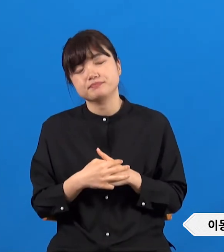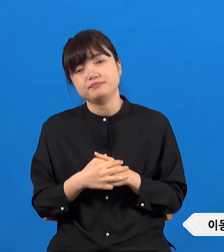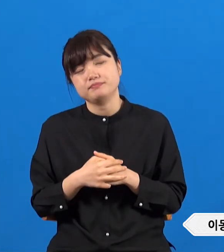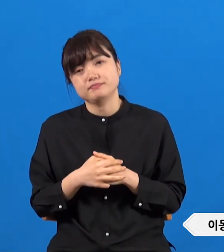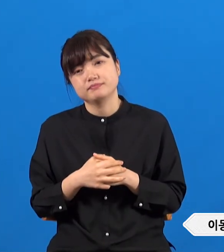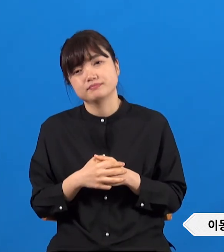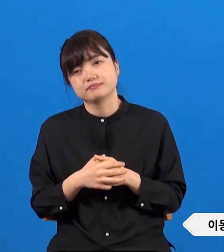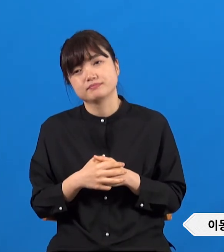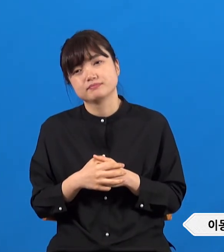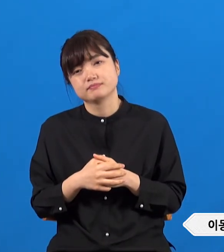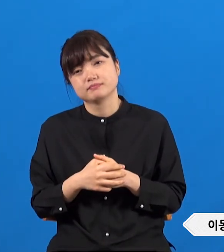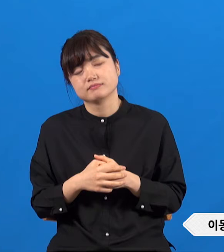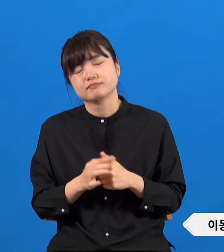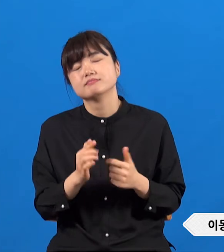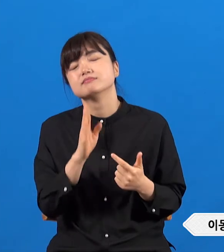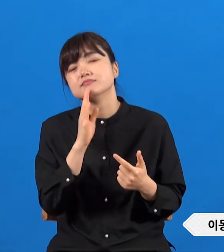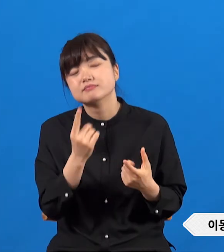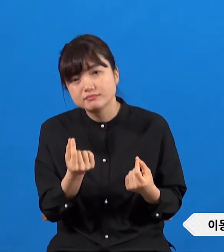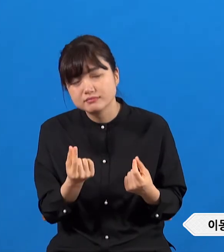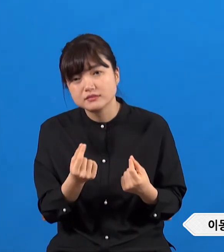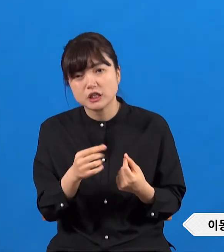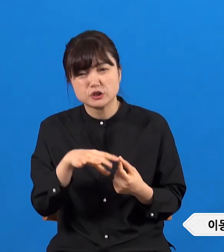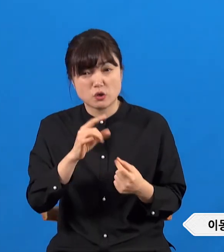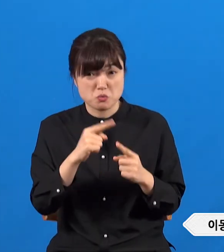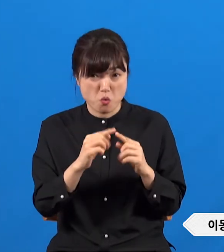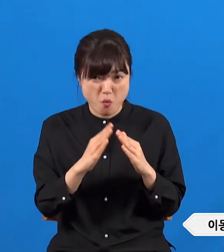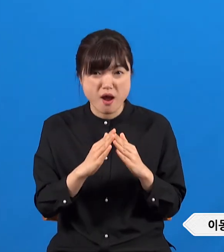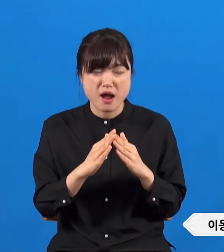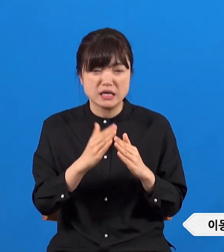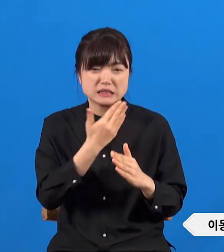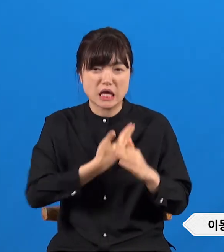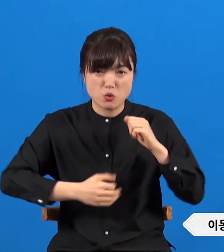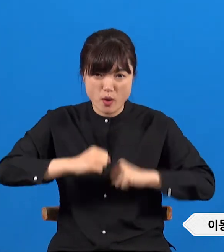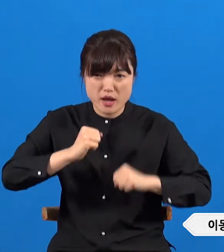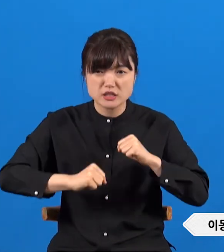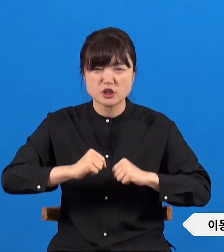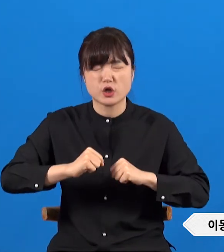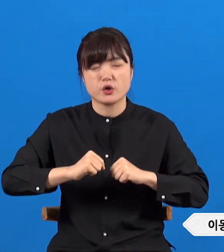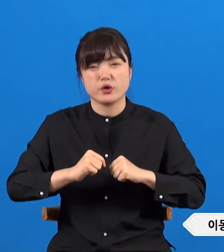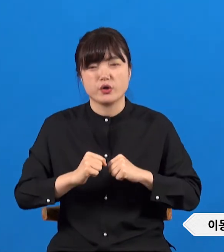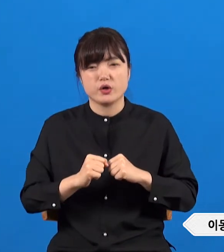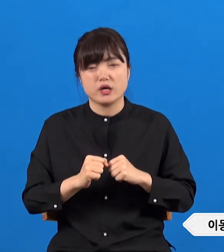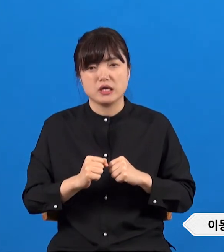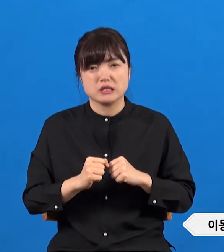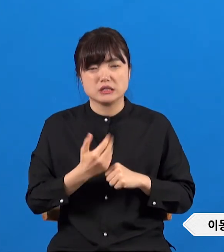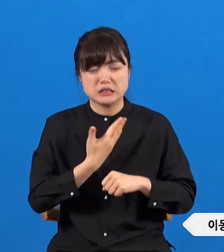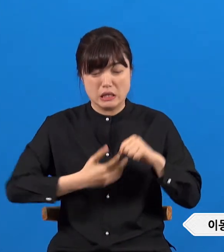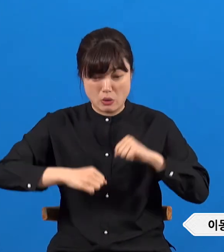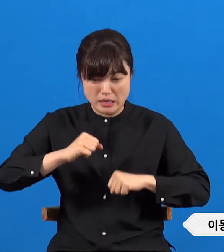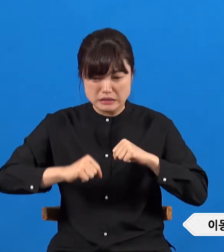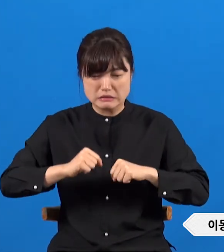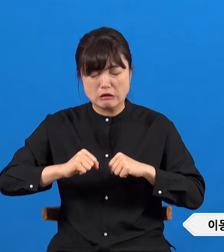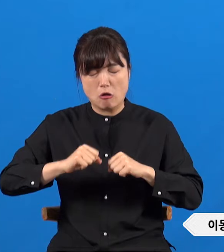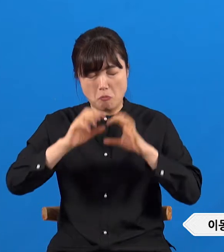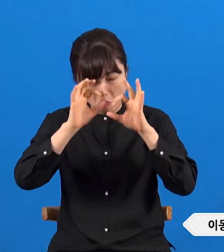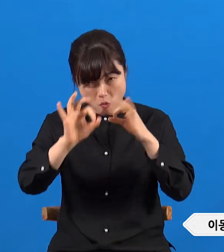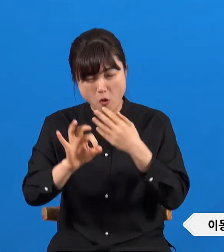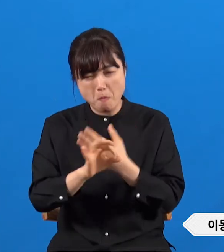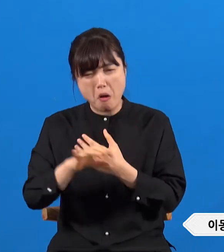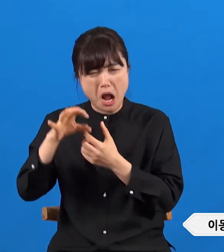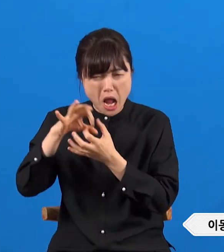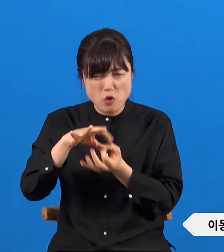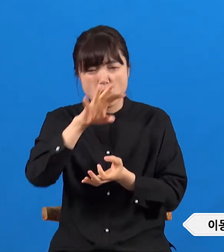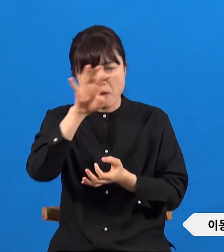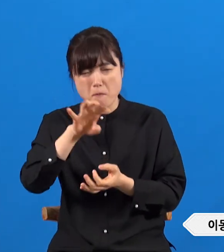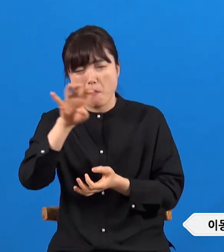것입니다. 그렇습니다. 이런 초대교회 사도행전의 역사를 기록하고 있는 사도행전의 역사를 따라가 보면